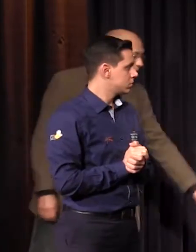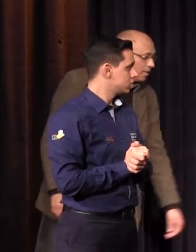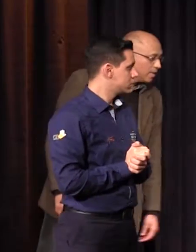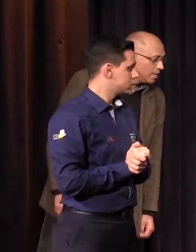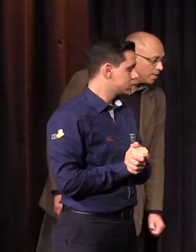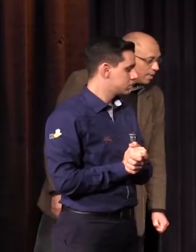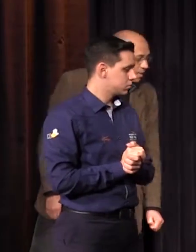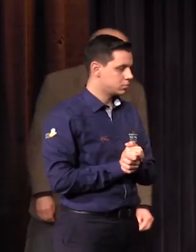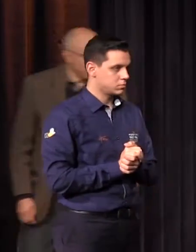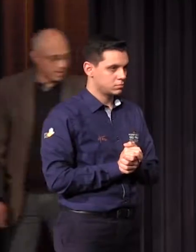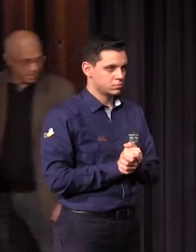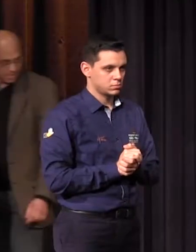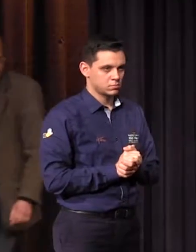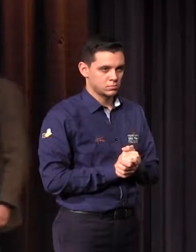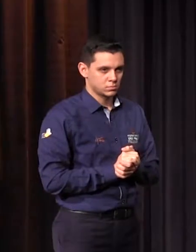o